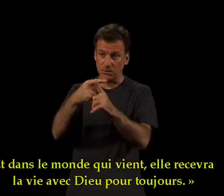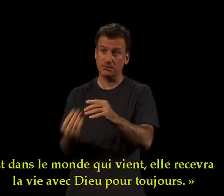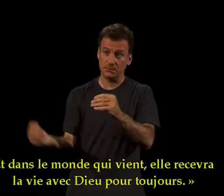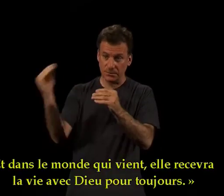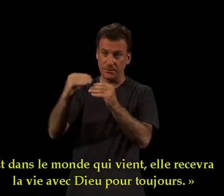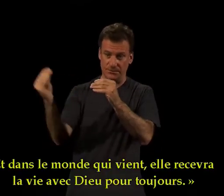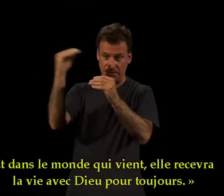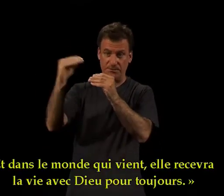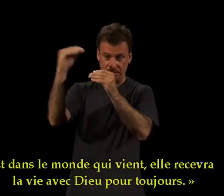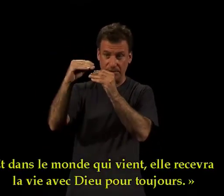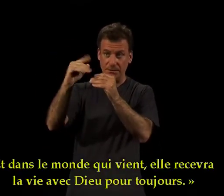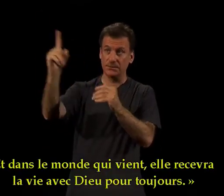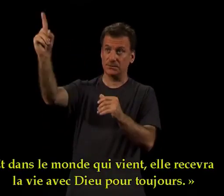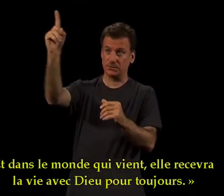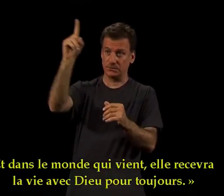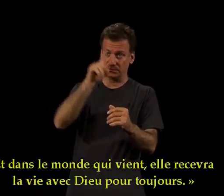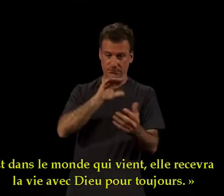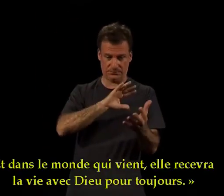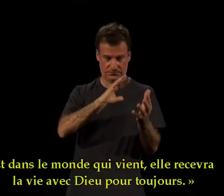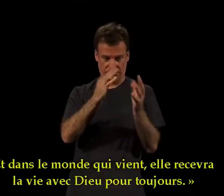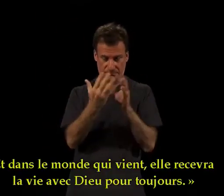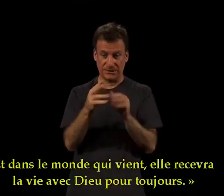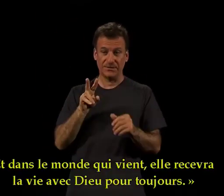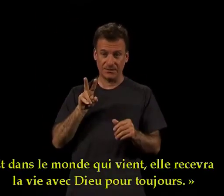Et dans le monde qui vient, elle recevra la vie avec Dieu pour toujours.